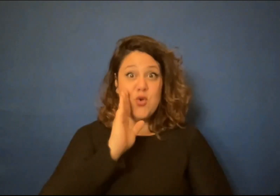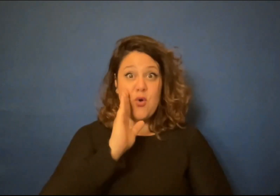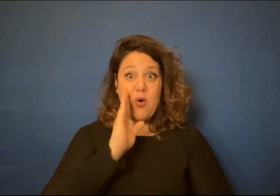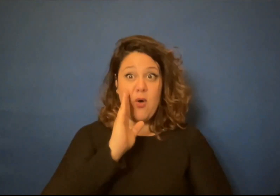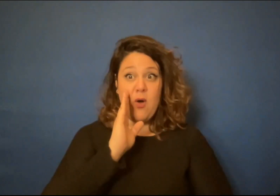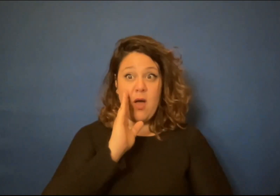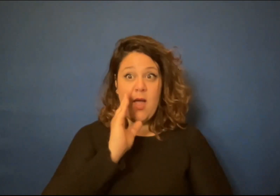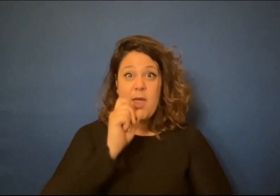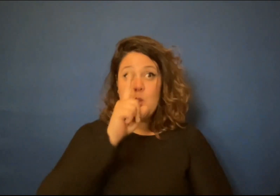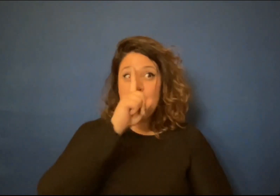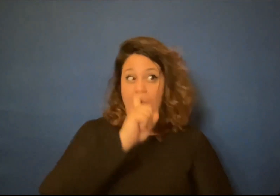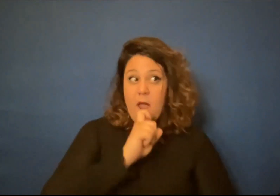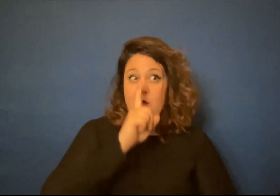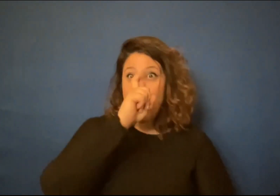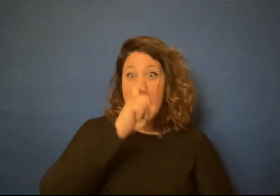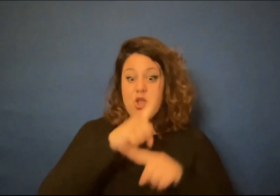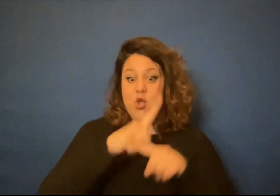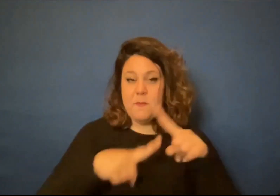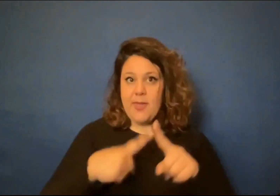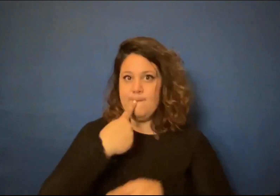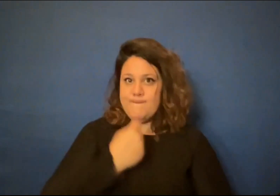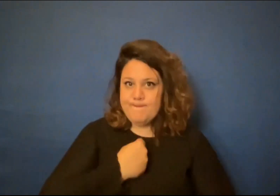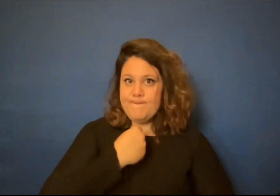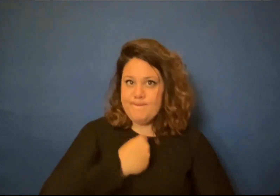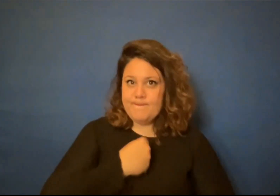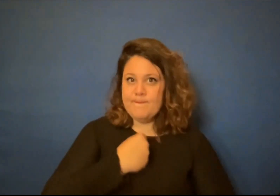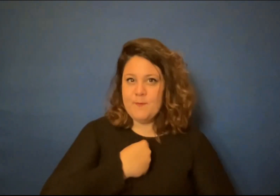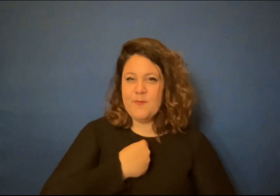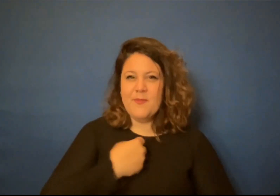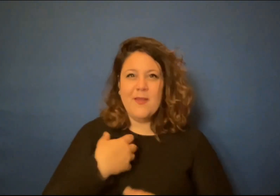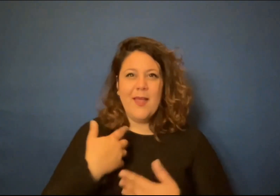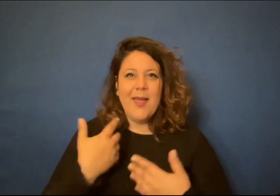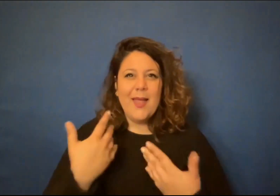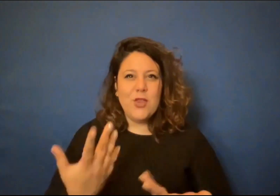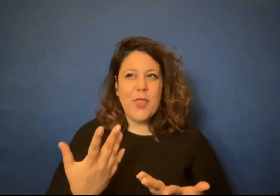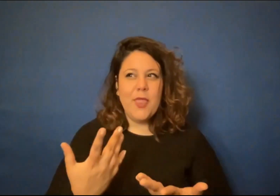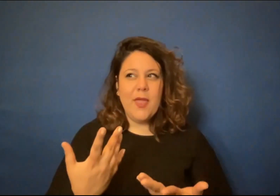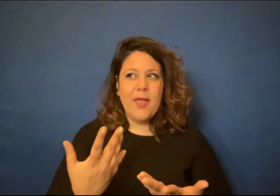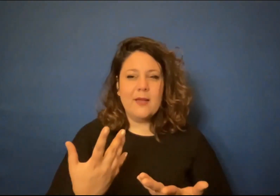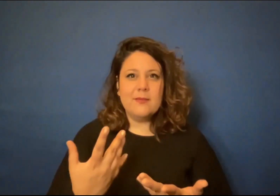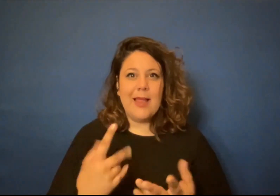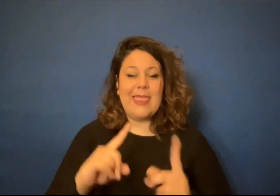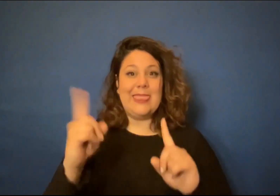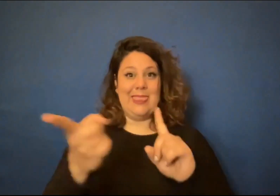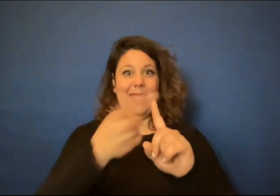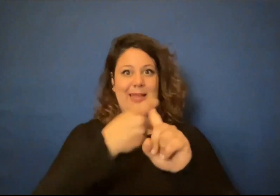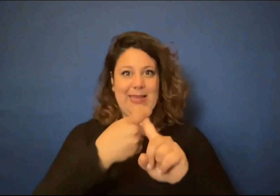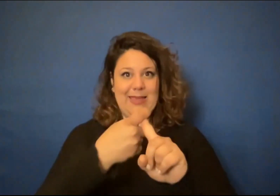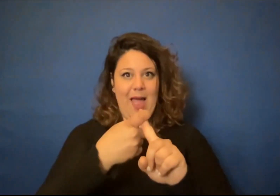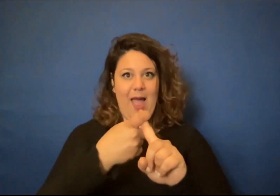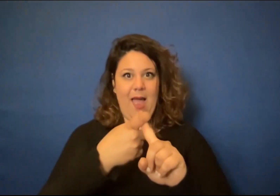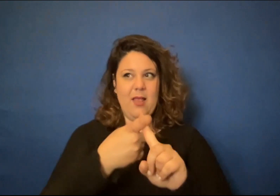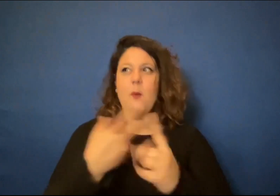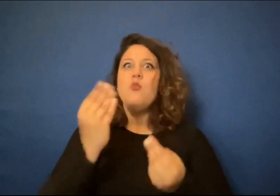no se aflora, ¿cómo detectar, si hay unos protocolos, cómo detectar a tiempo? Porque claro, hay muchas veces que con 1 año, año